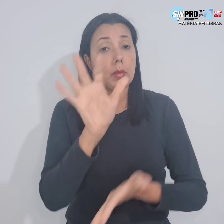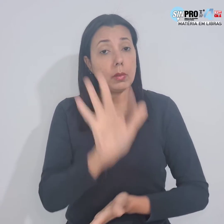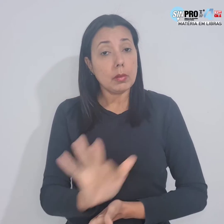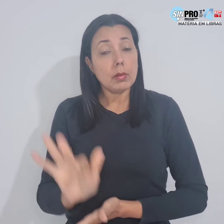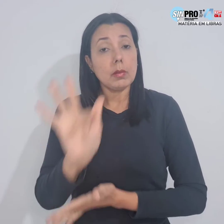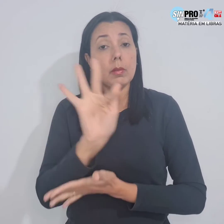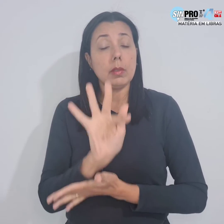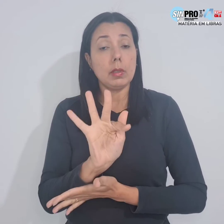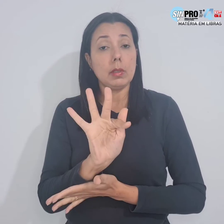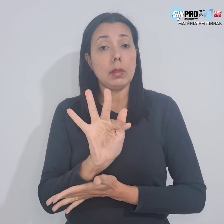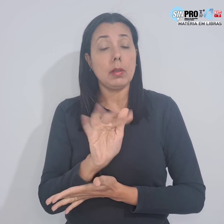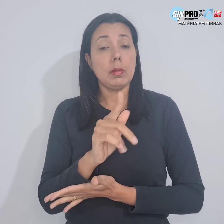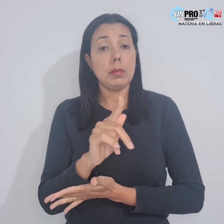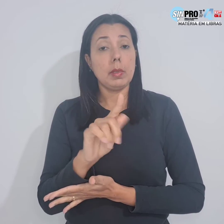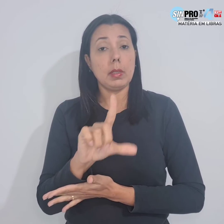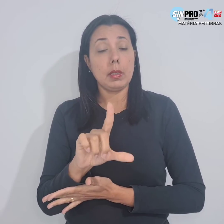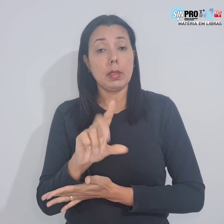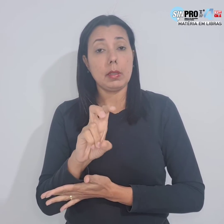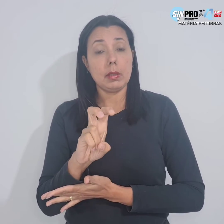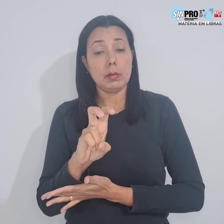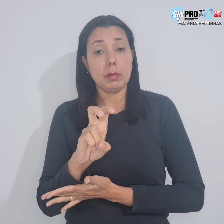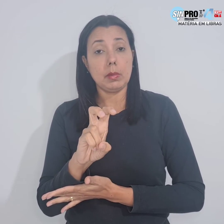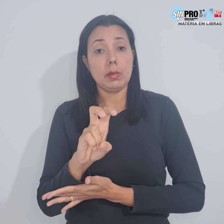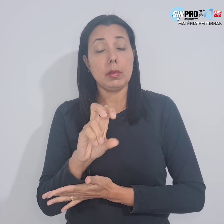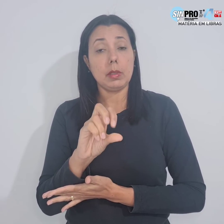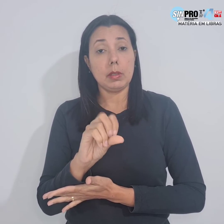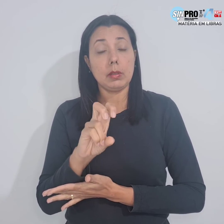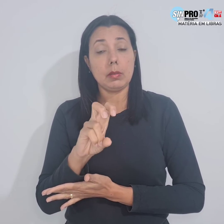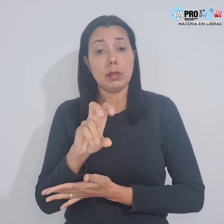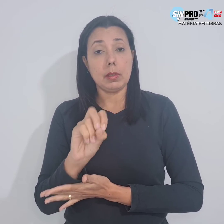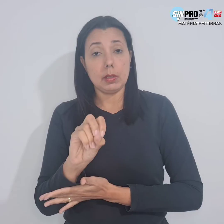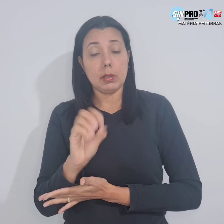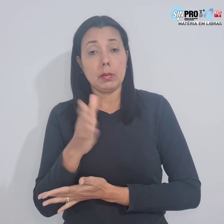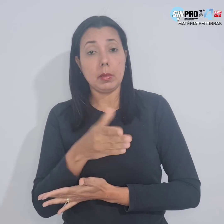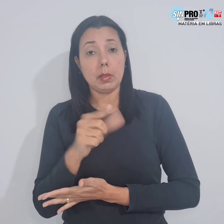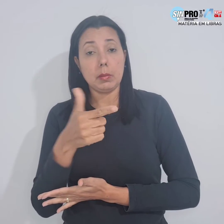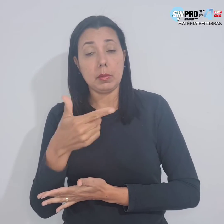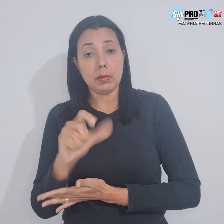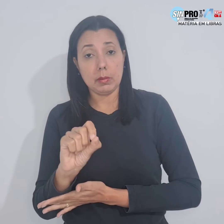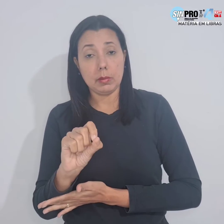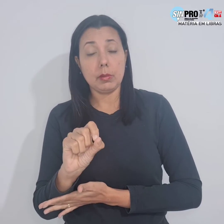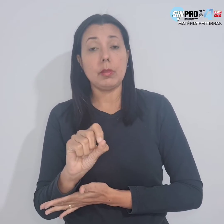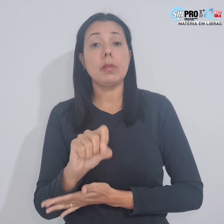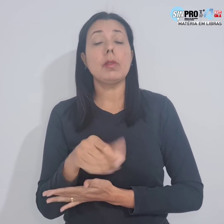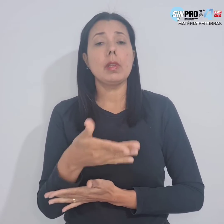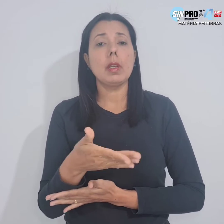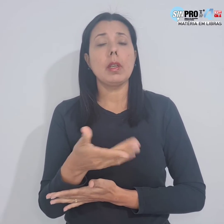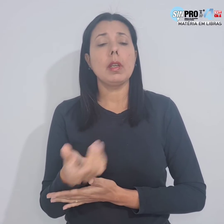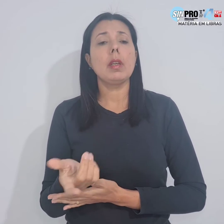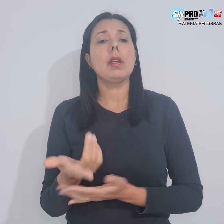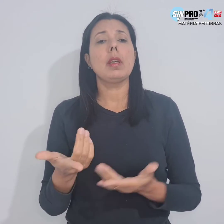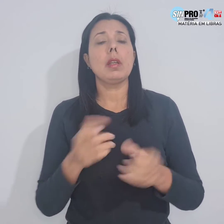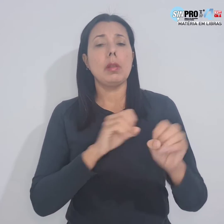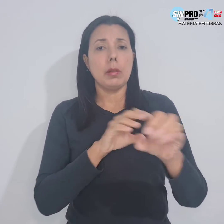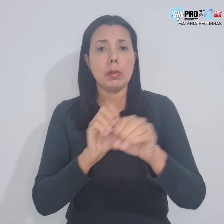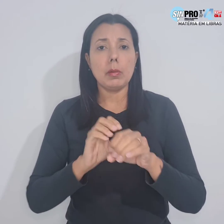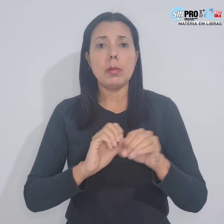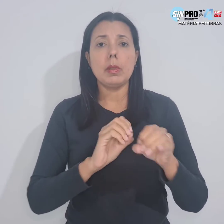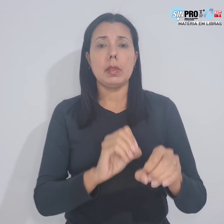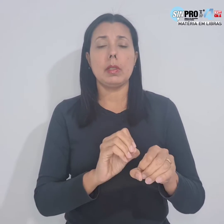federativa, o PL 5595-2020, que torna educação